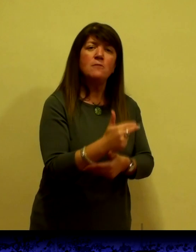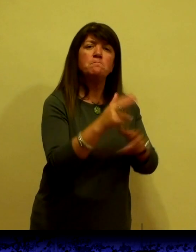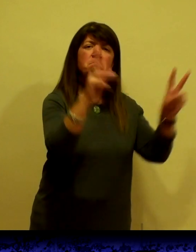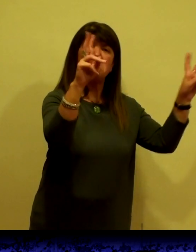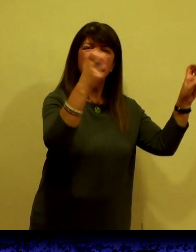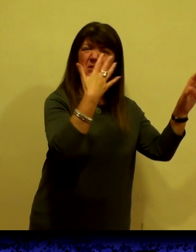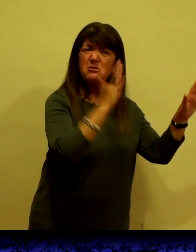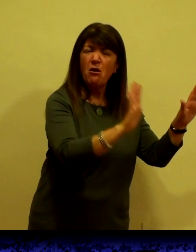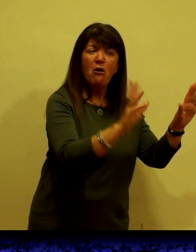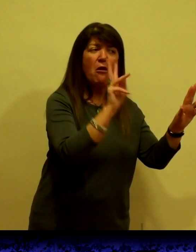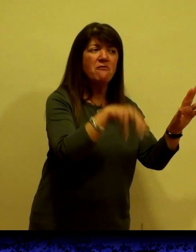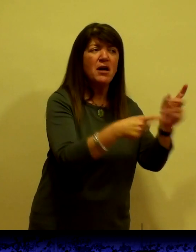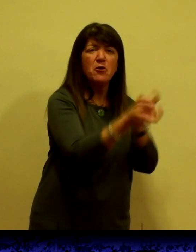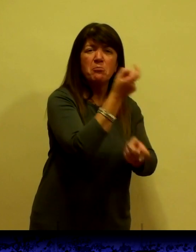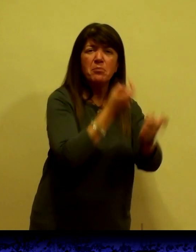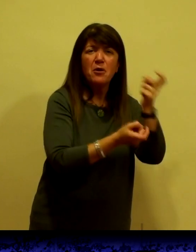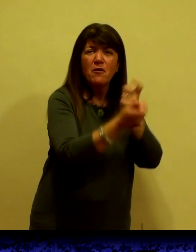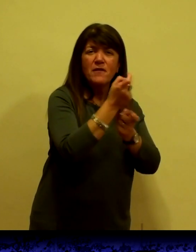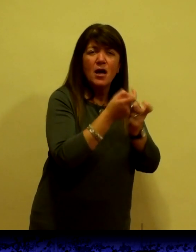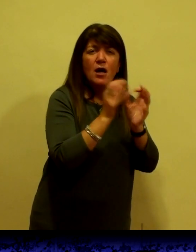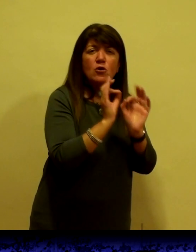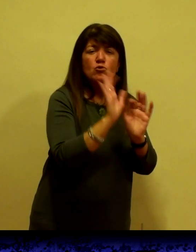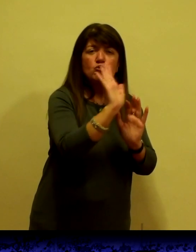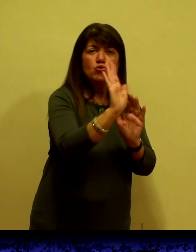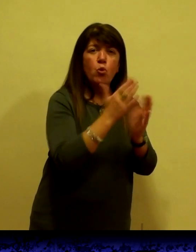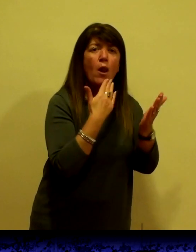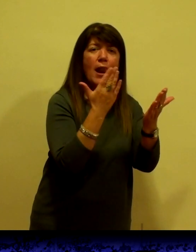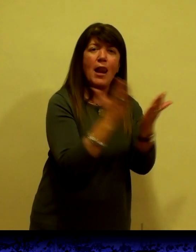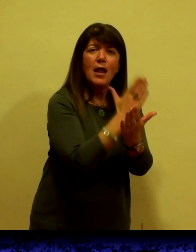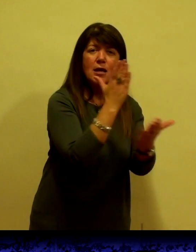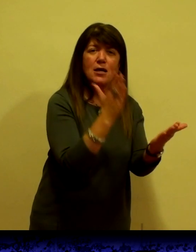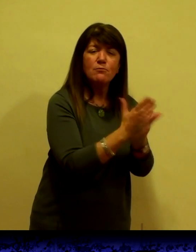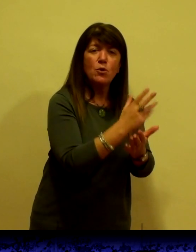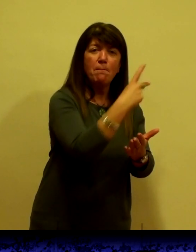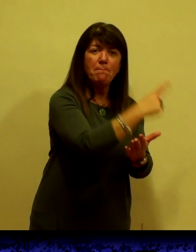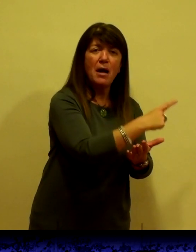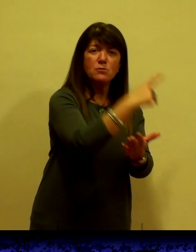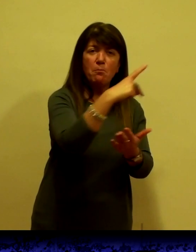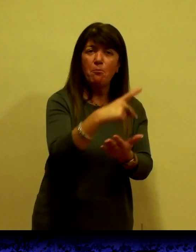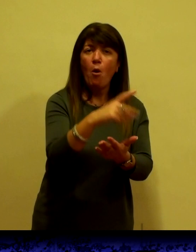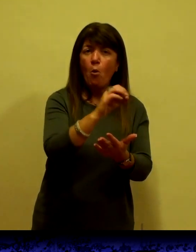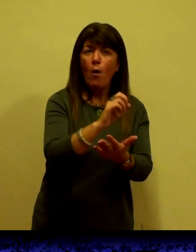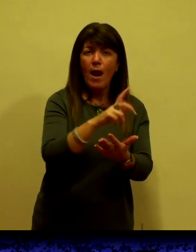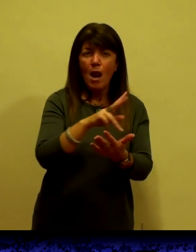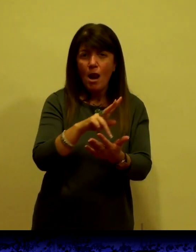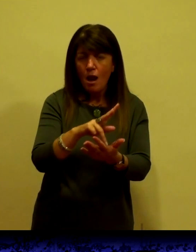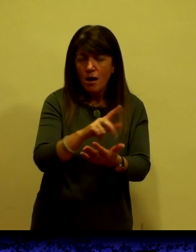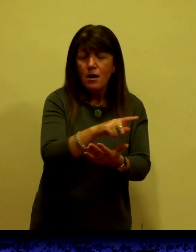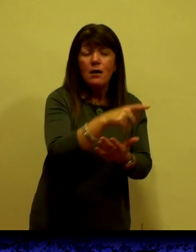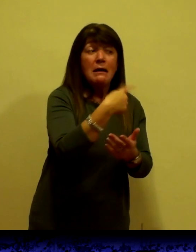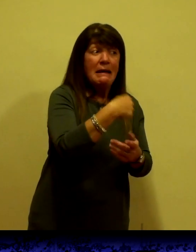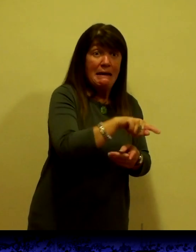ispira ad un libro di Paget Powell. E questa è un'opera che